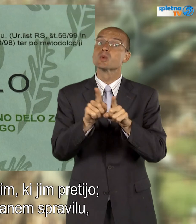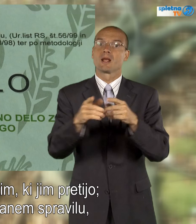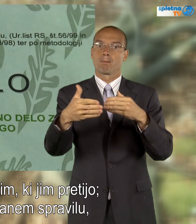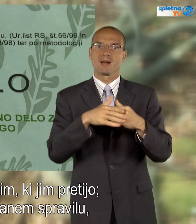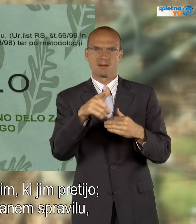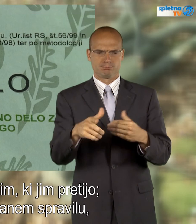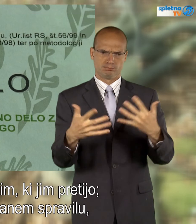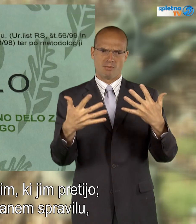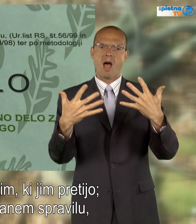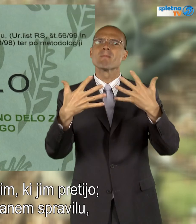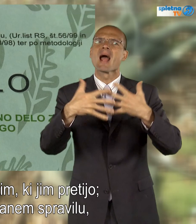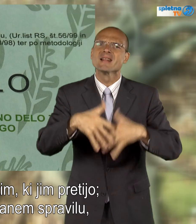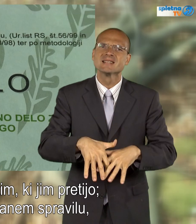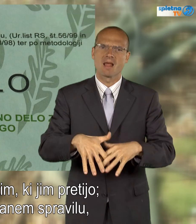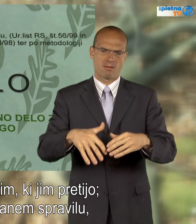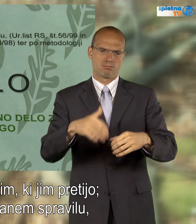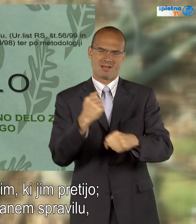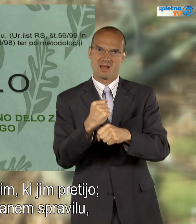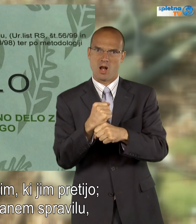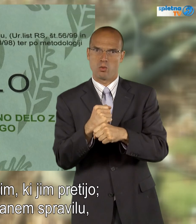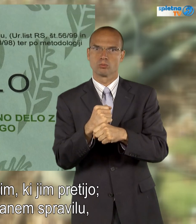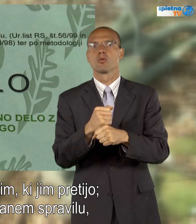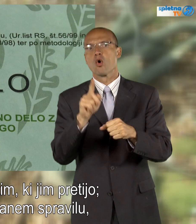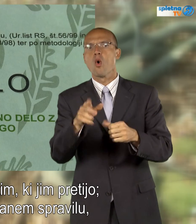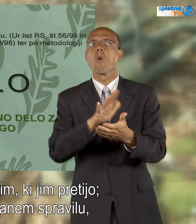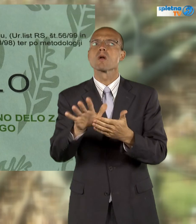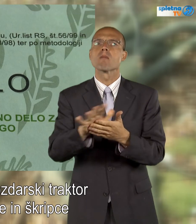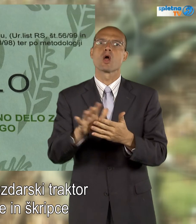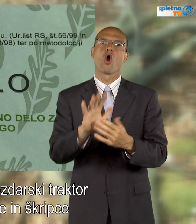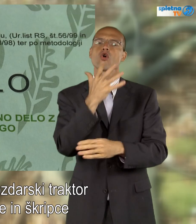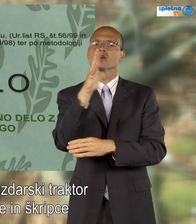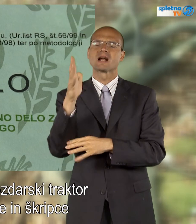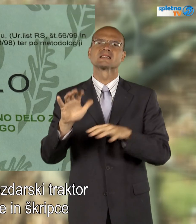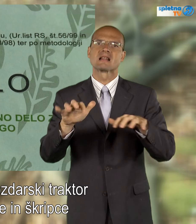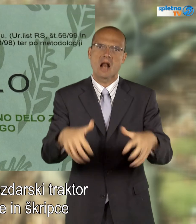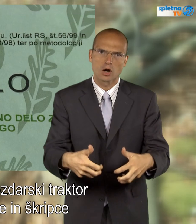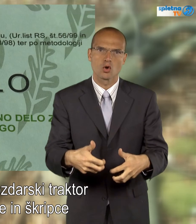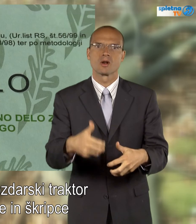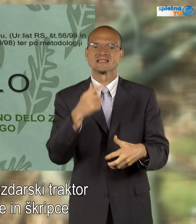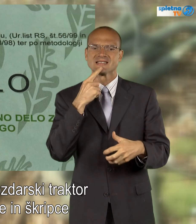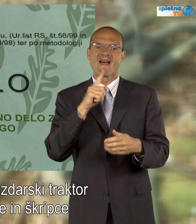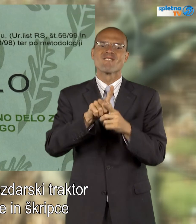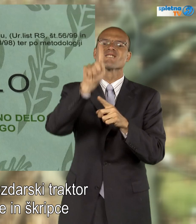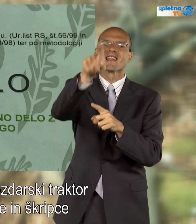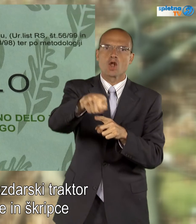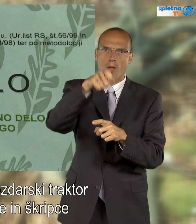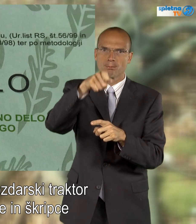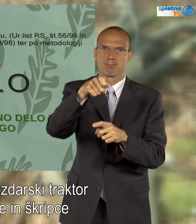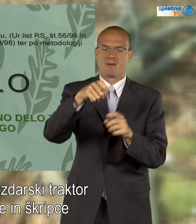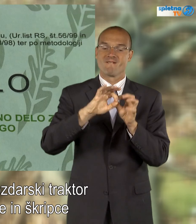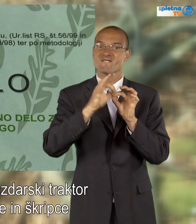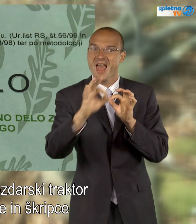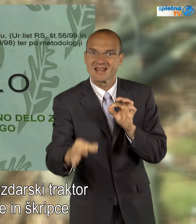Tudi pri mehaniziranem spravilu, ko uporabljajo gozdarski traktor s vitlom, verige in škripce za